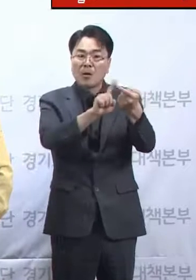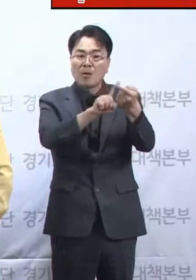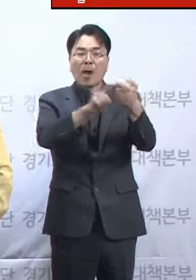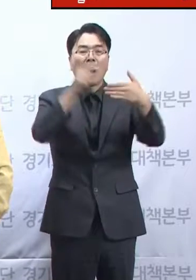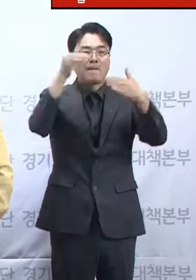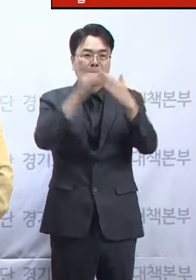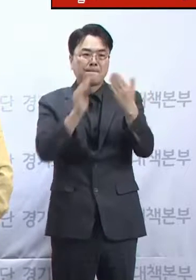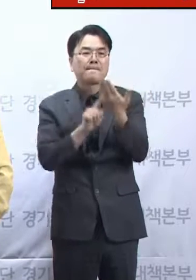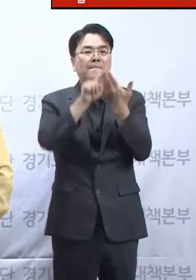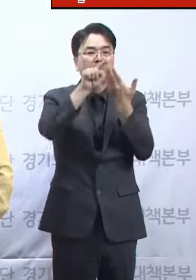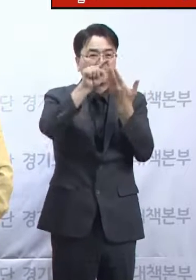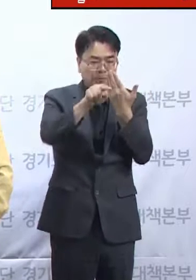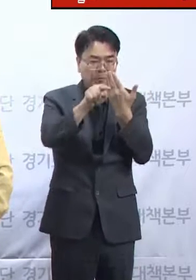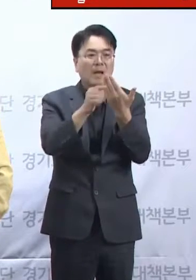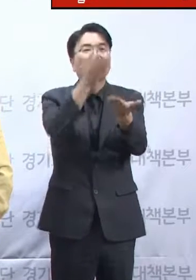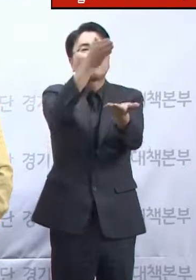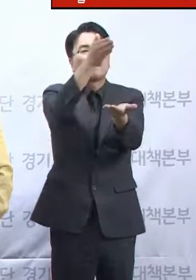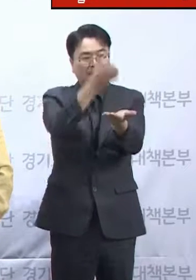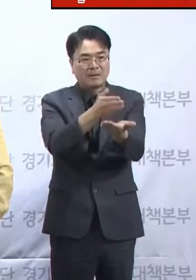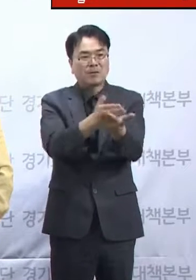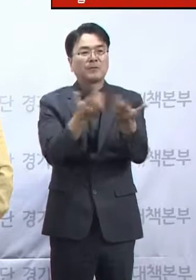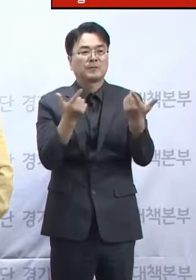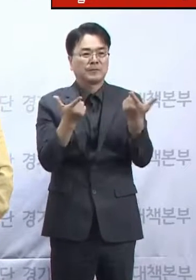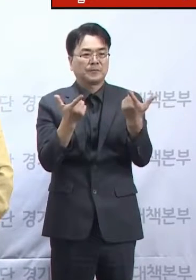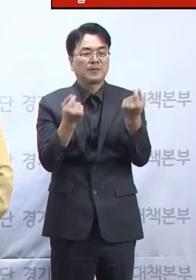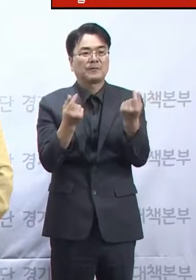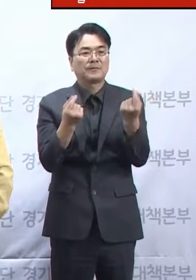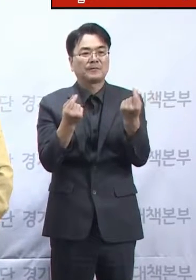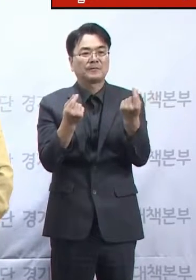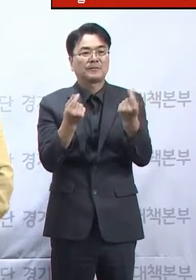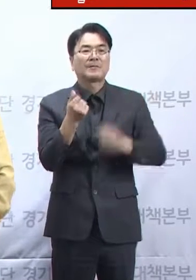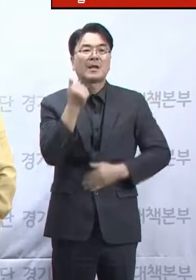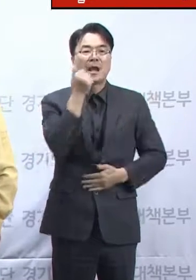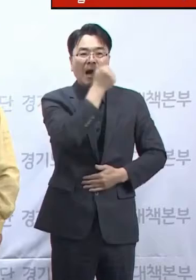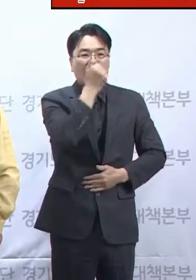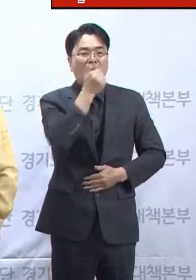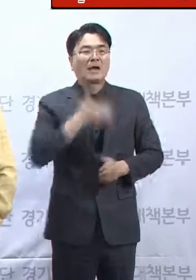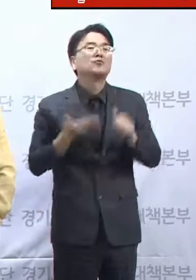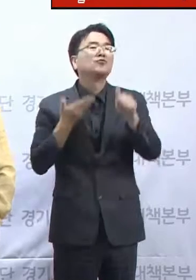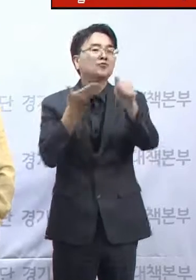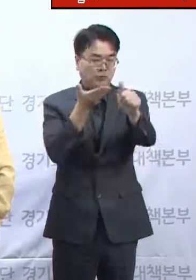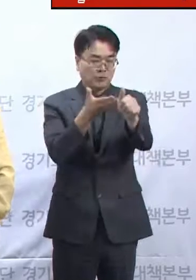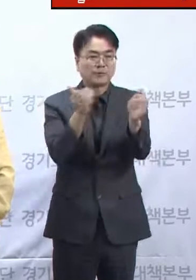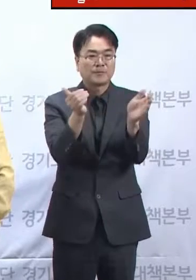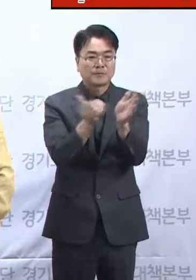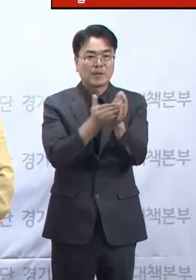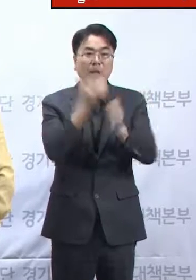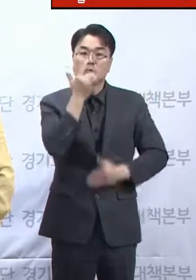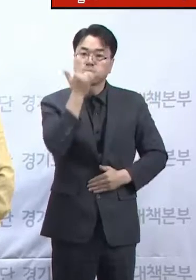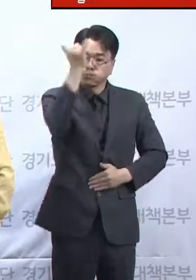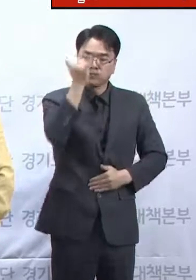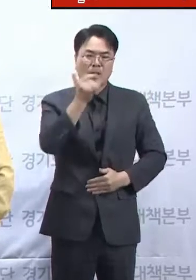외출을 하지 않도록 그렇게 권고를 하고 학부모들에게 강력하게